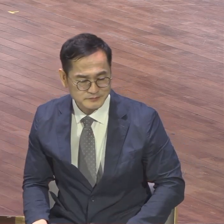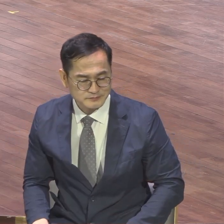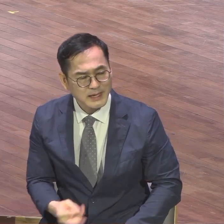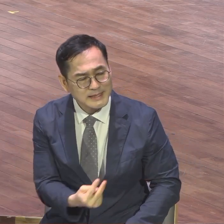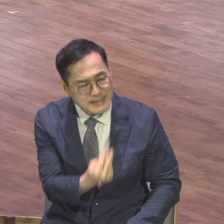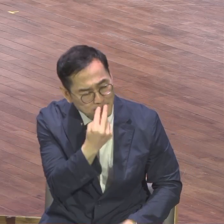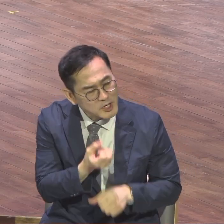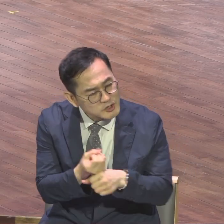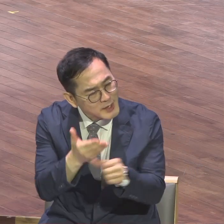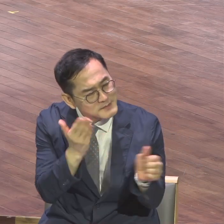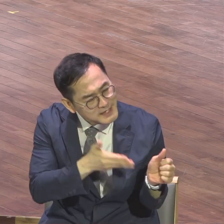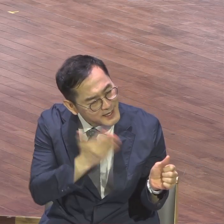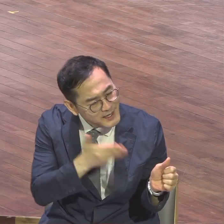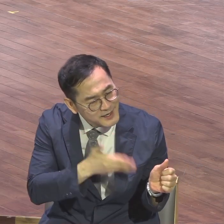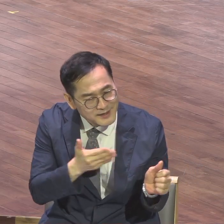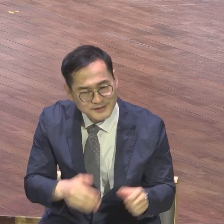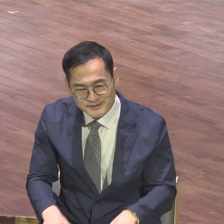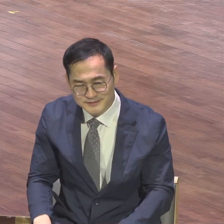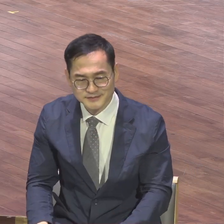생명을 전합시다.